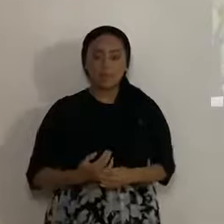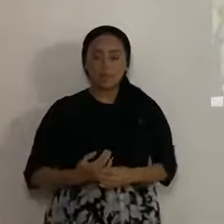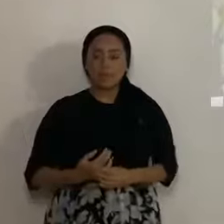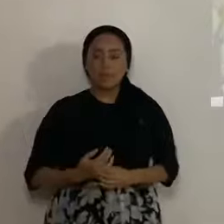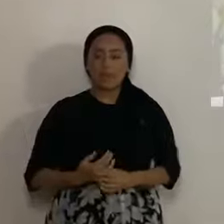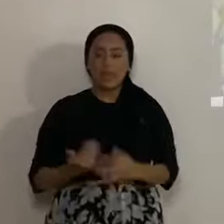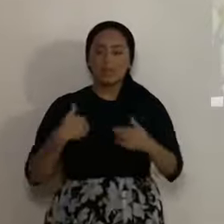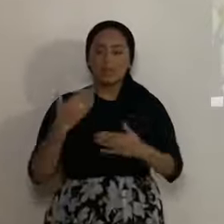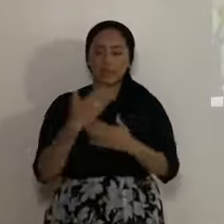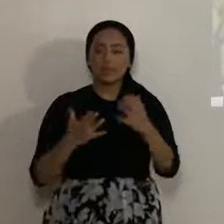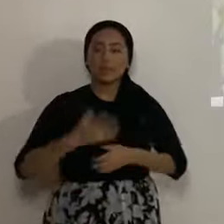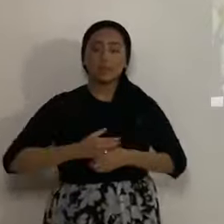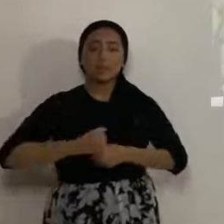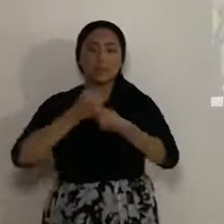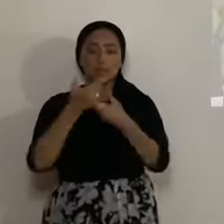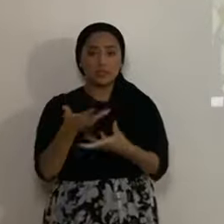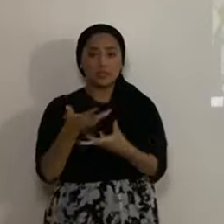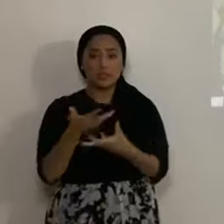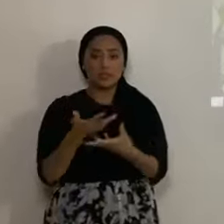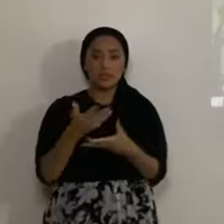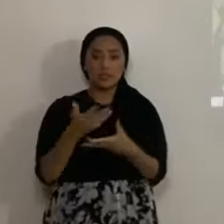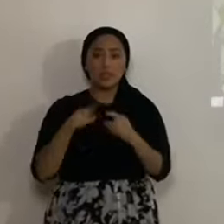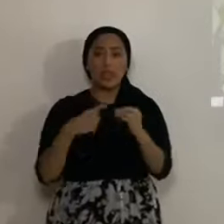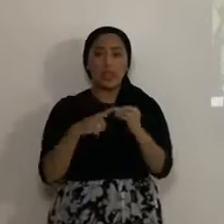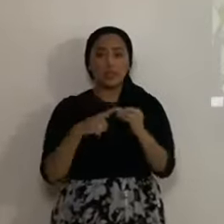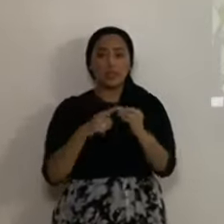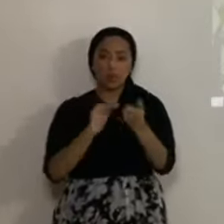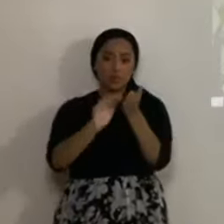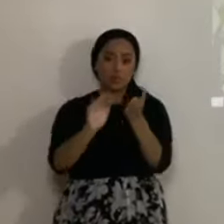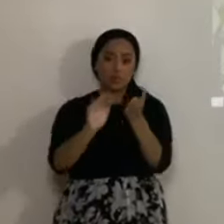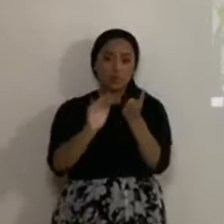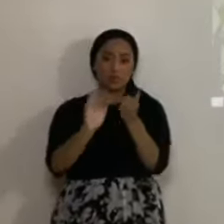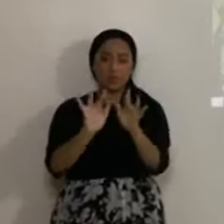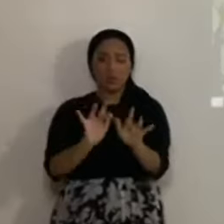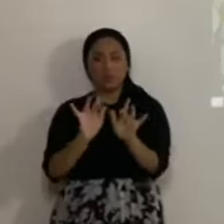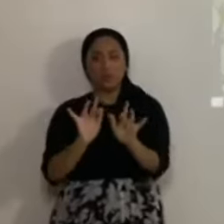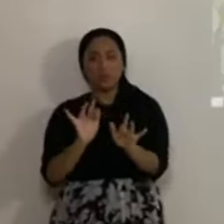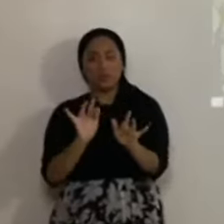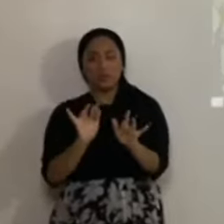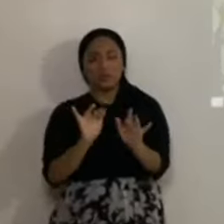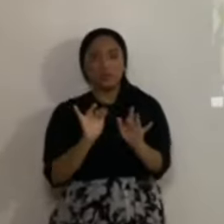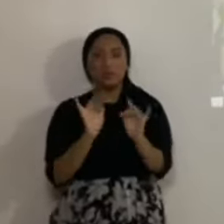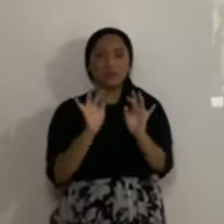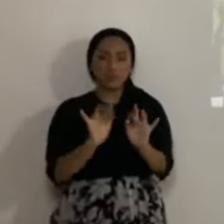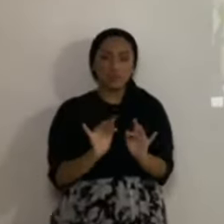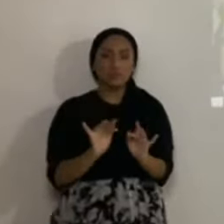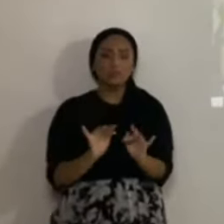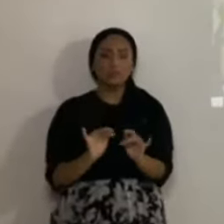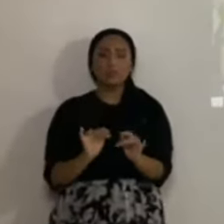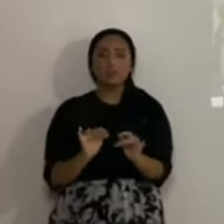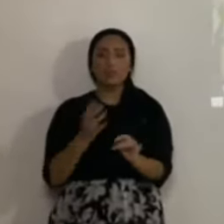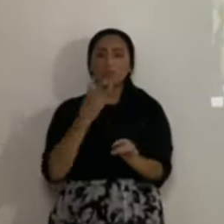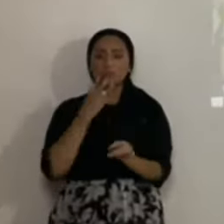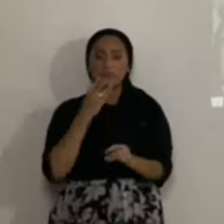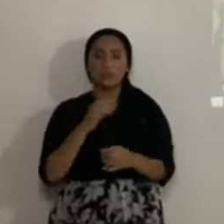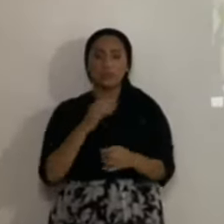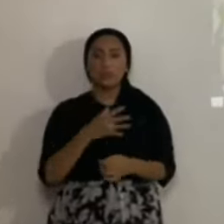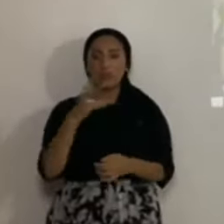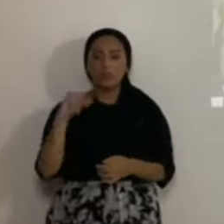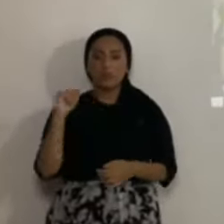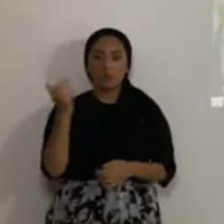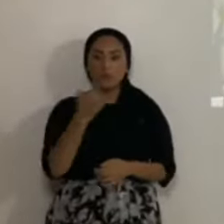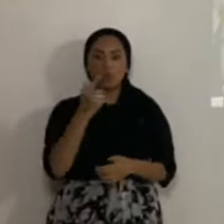hay expresiones de perdón, de caridad, de misericordia, de compasión, de rájem, de hebreo, y